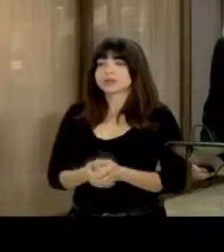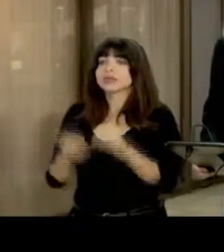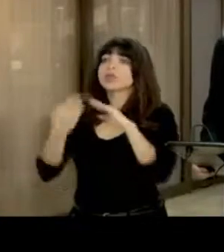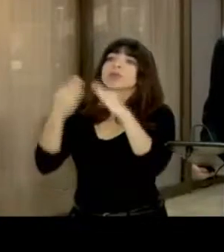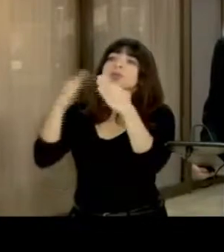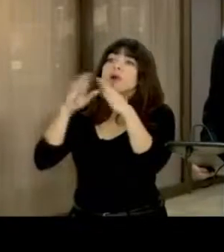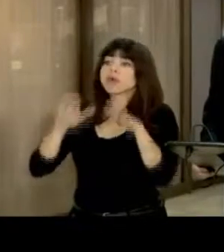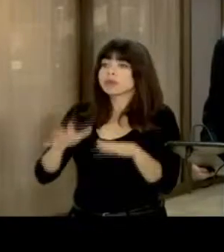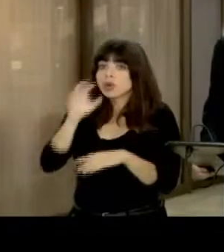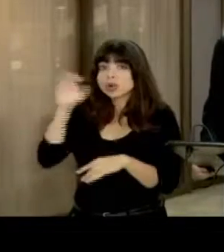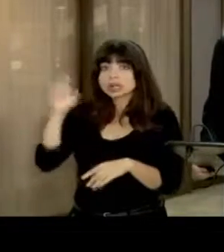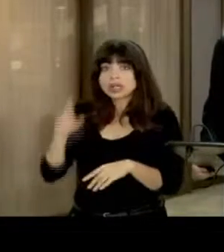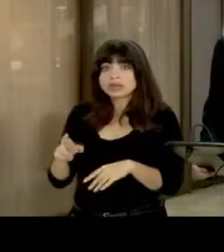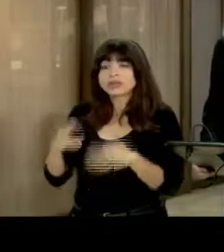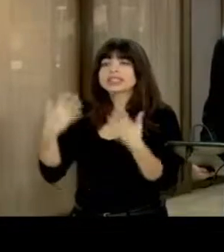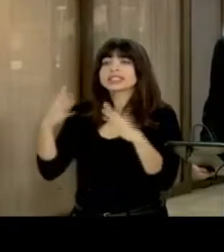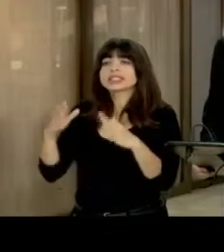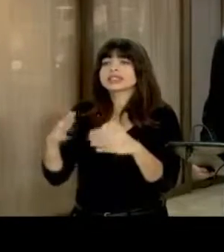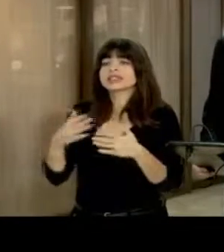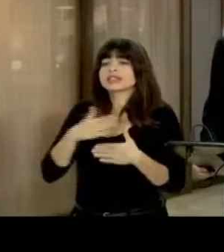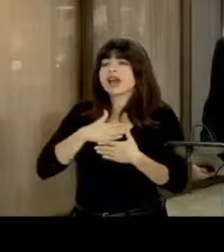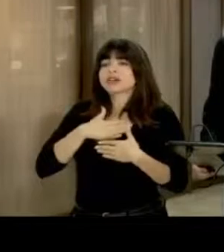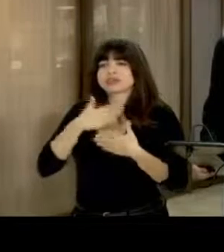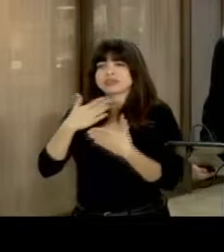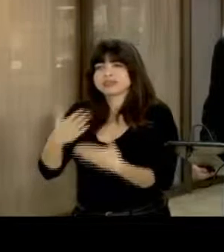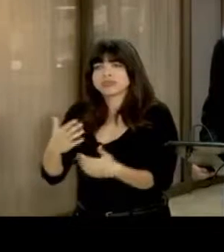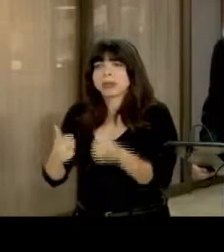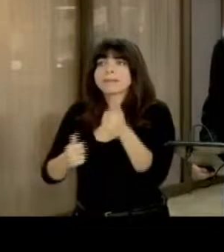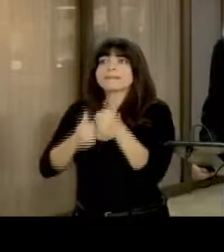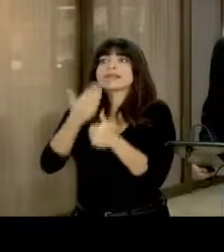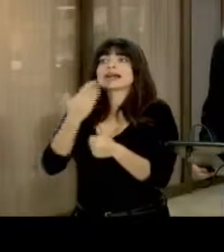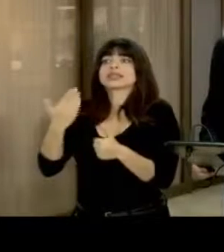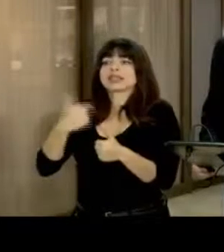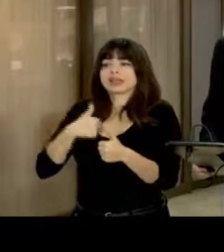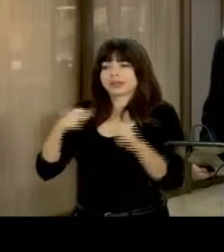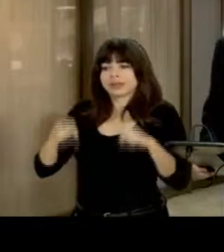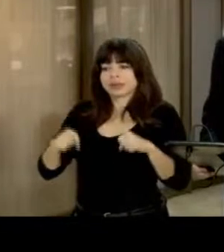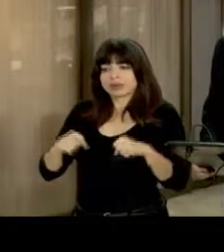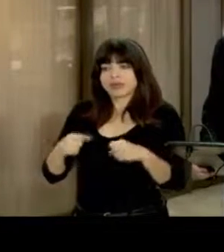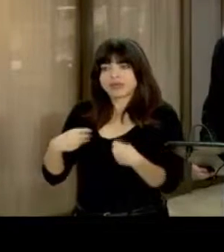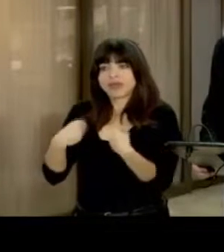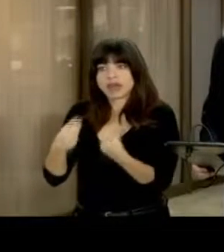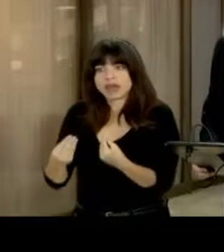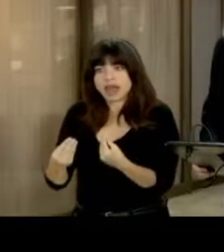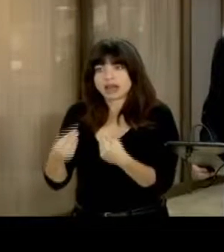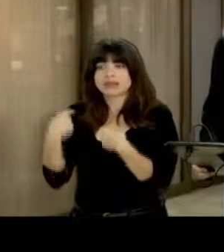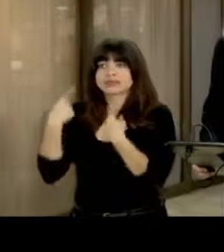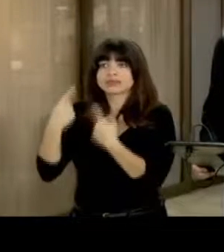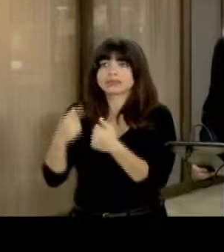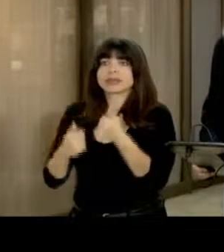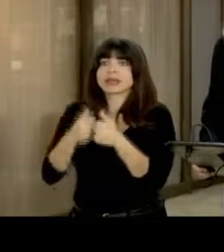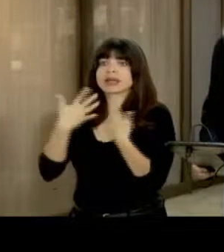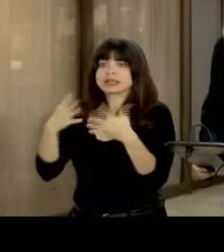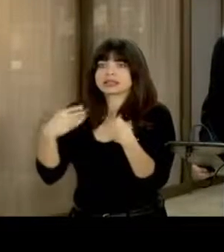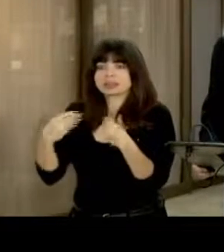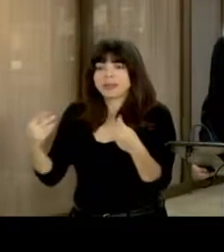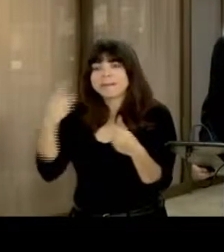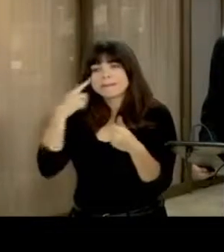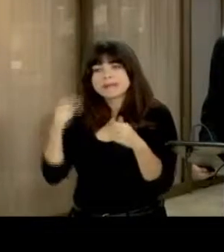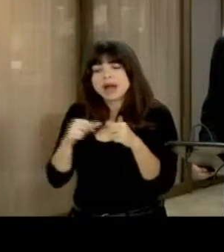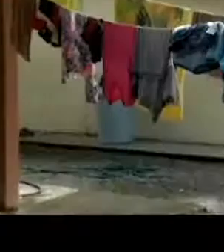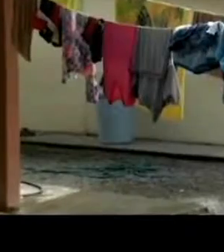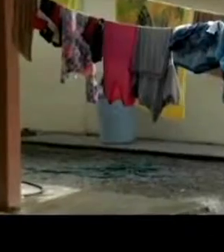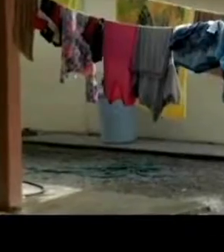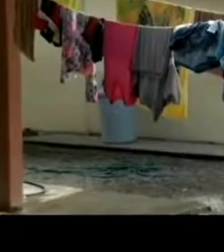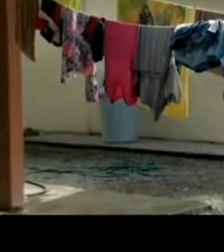costarricense ha dado más de lo que nuestra capacidad tiene para sostener estos